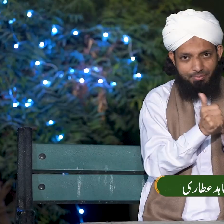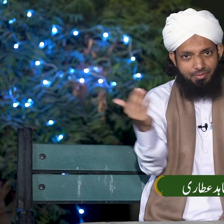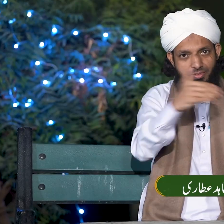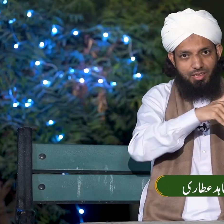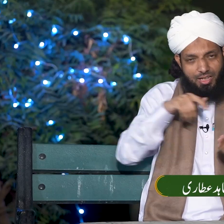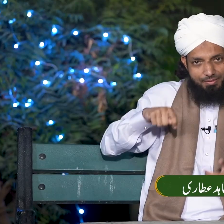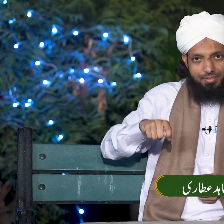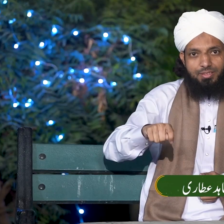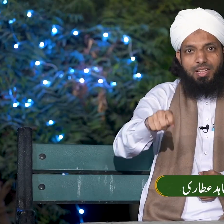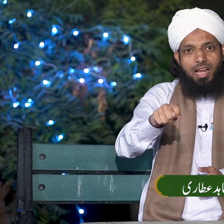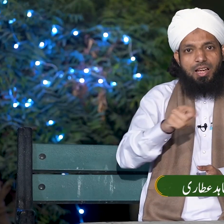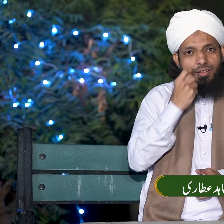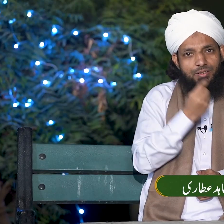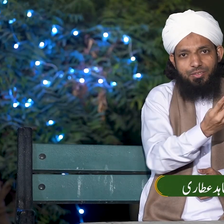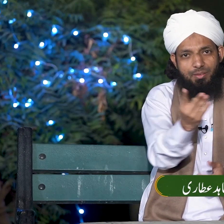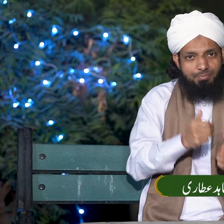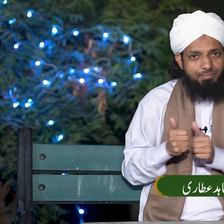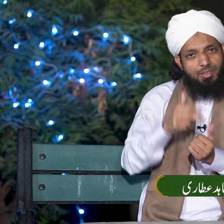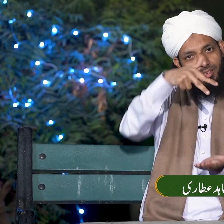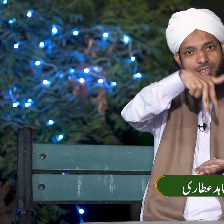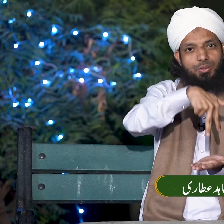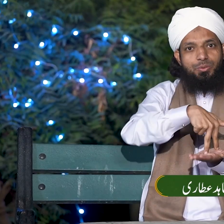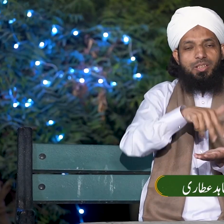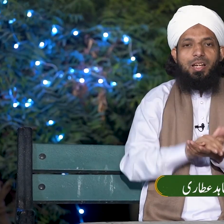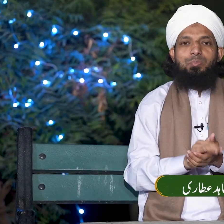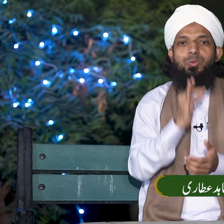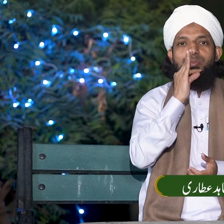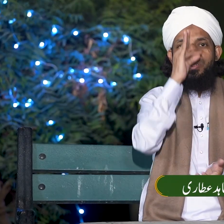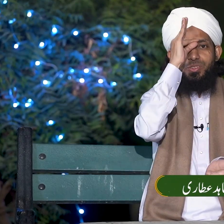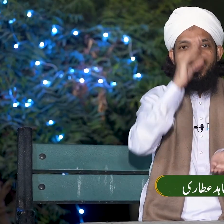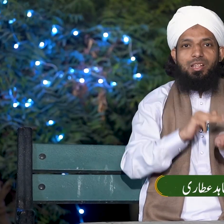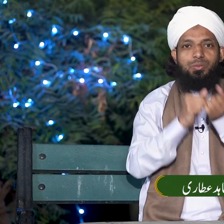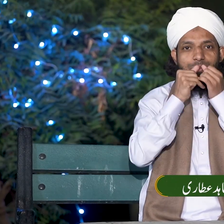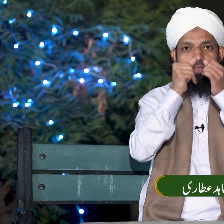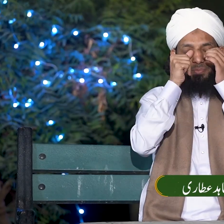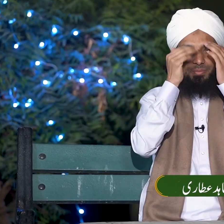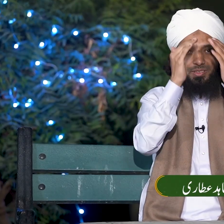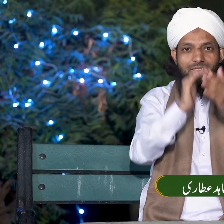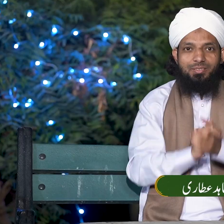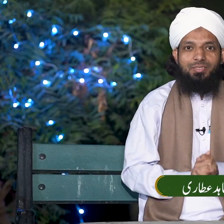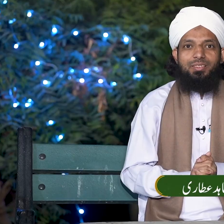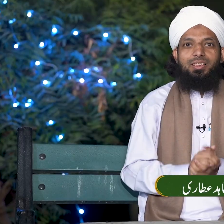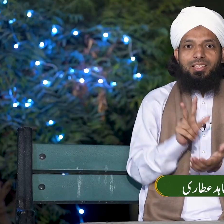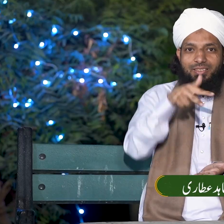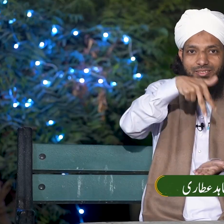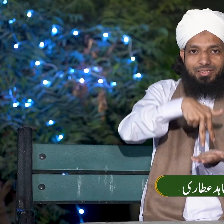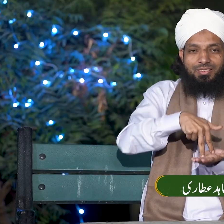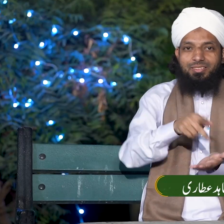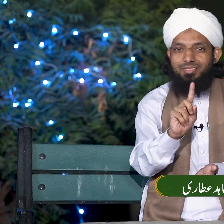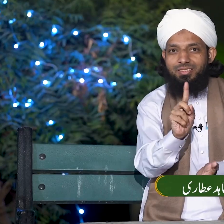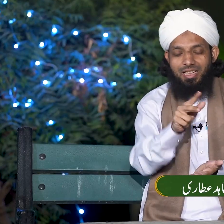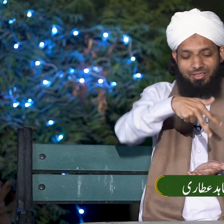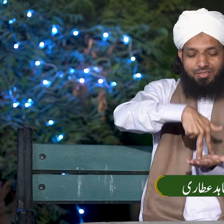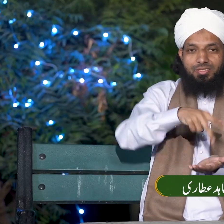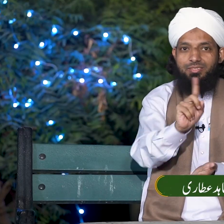سب آپ کے لیے کھڑے ہو گئے۔ آپ صلی اللہ علیہ وسلم نے فرمایا کہ عجمیوں کی طرح اس طرح نہ کھڑے ہوا کرو، اس